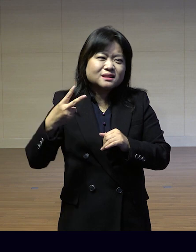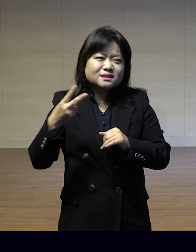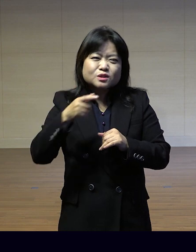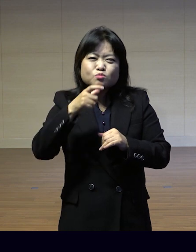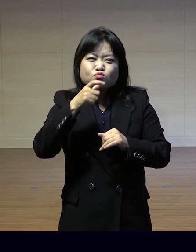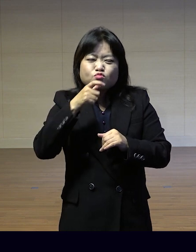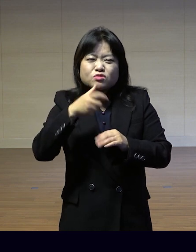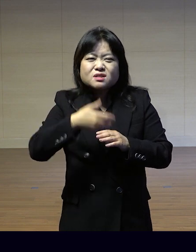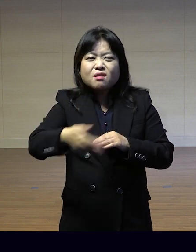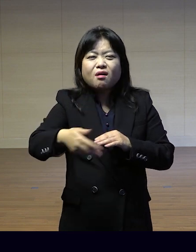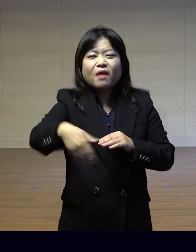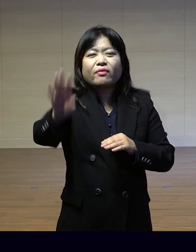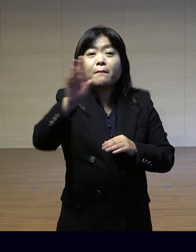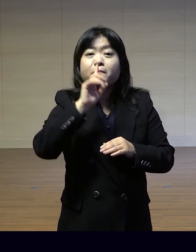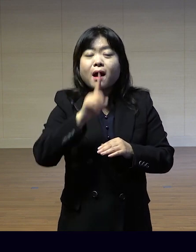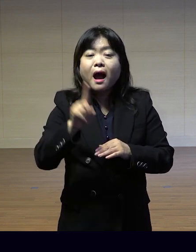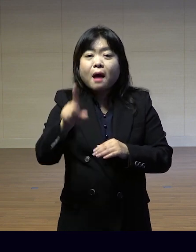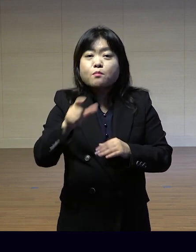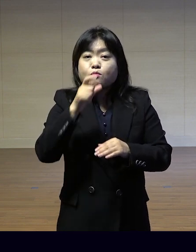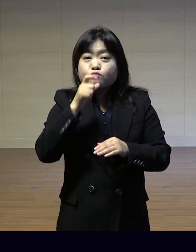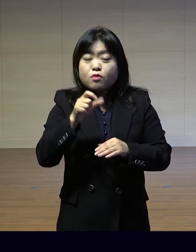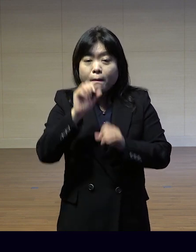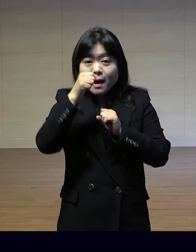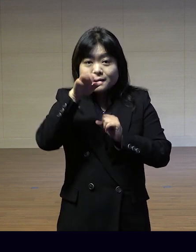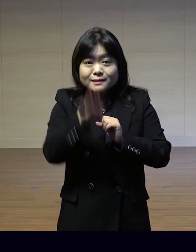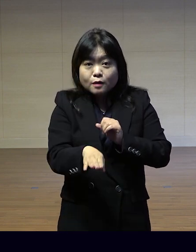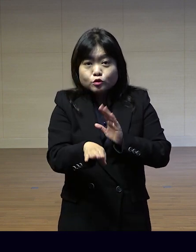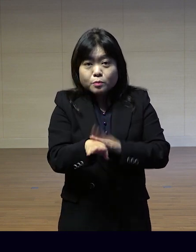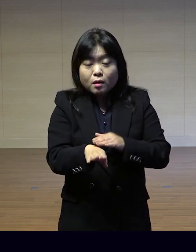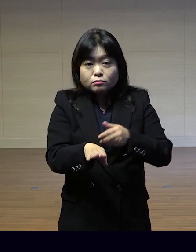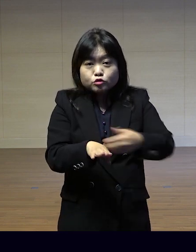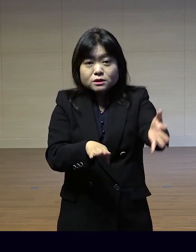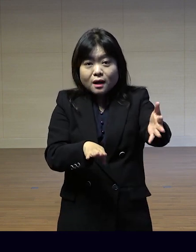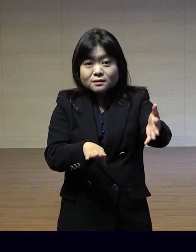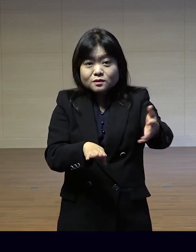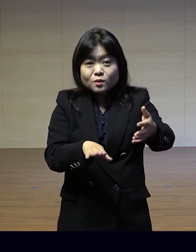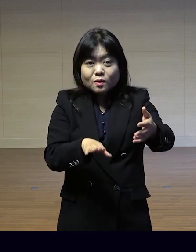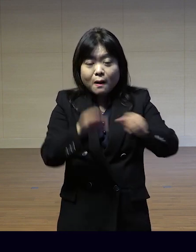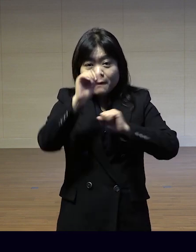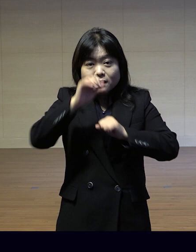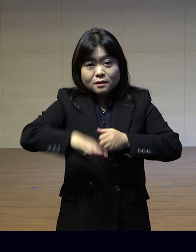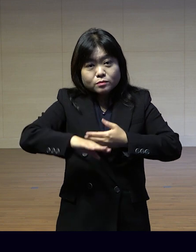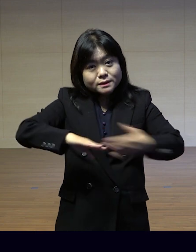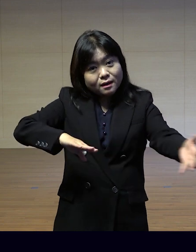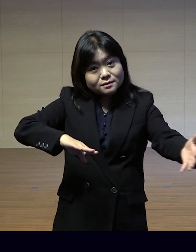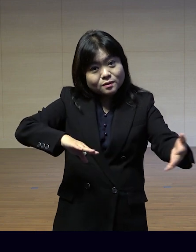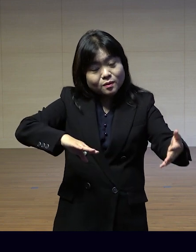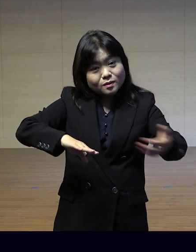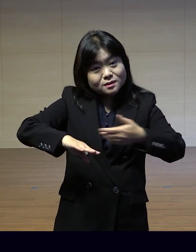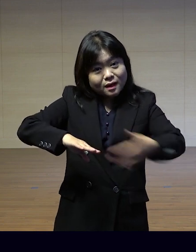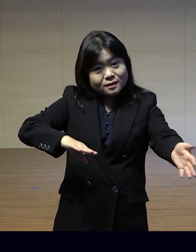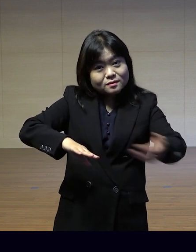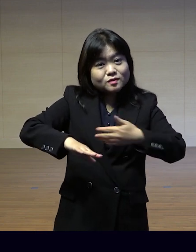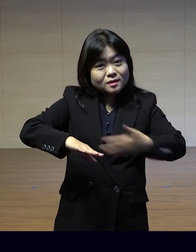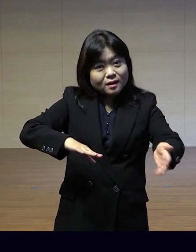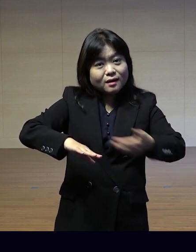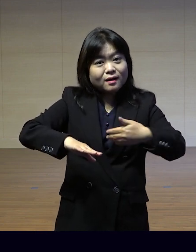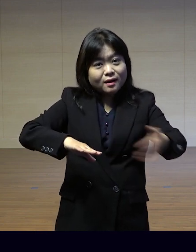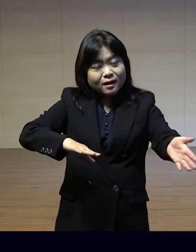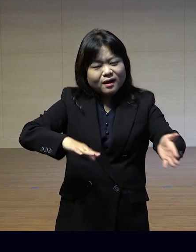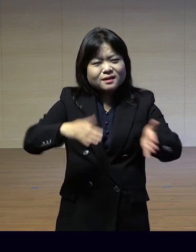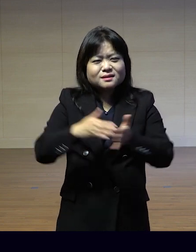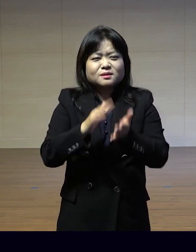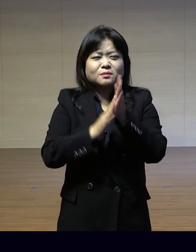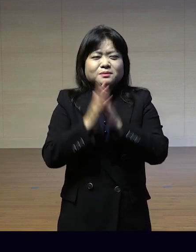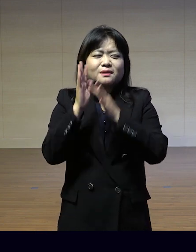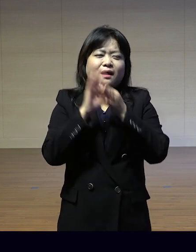그 표현입니다. 한 번 물을 우리가 발을 담그면 물은 이미 지나가고 없잖아요. 그렇게 모든 것들은